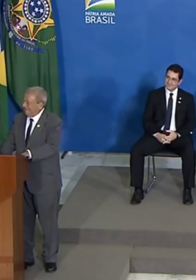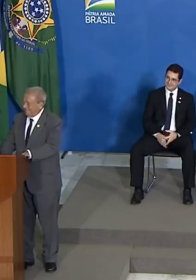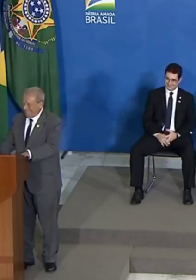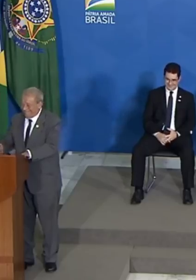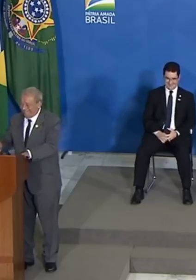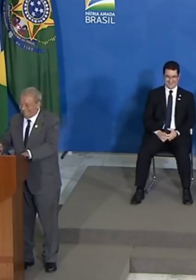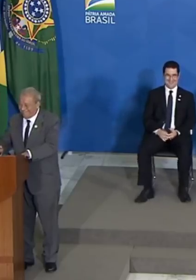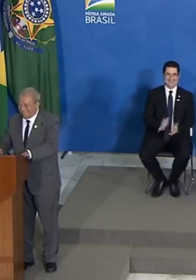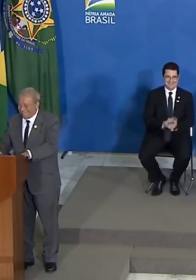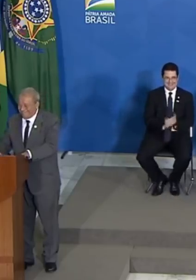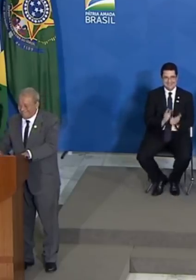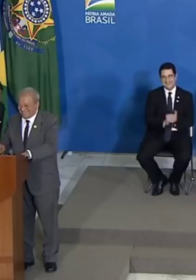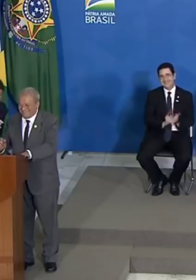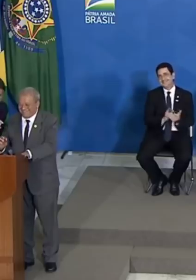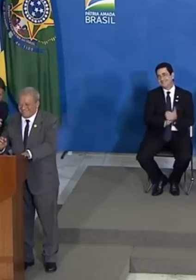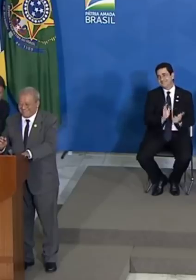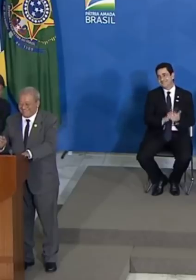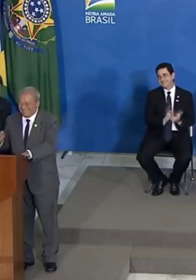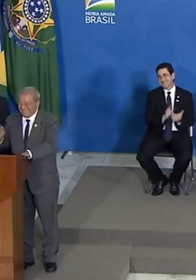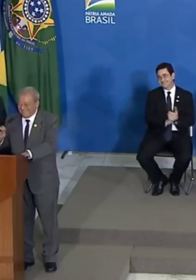10. Ela vale por 10 ministros.